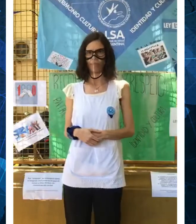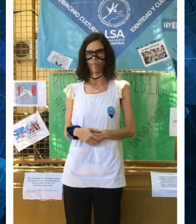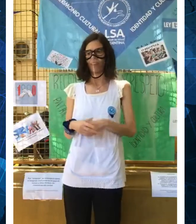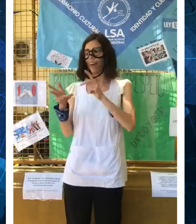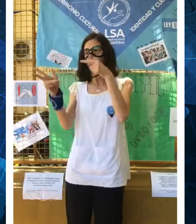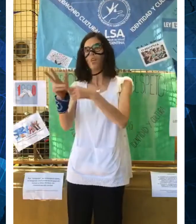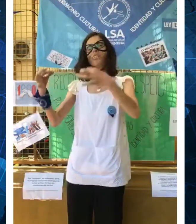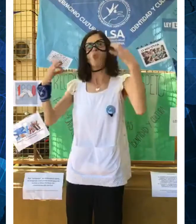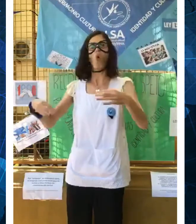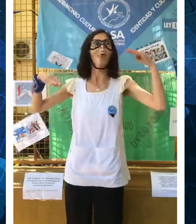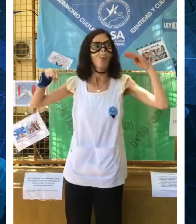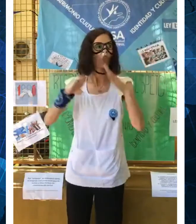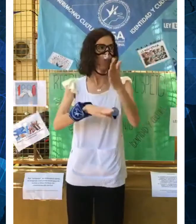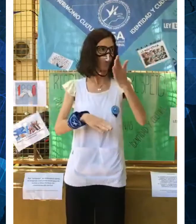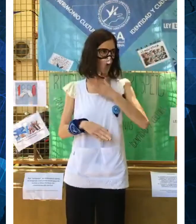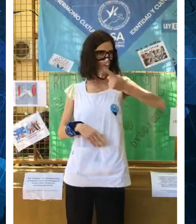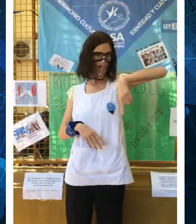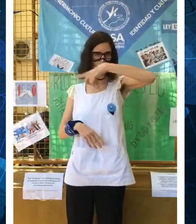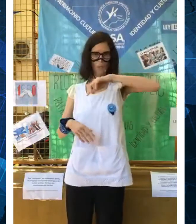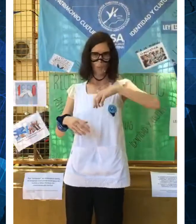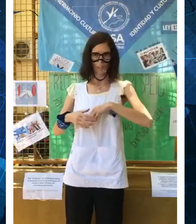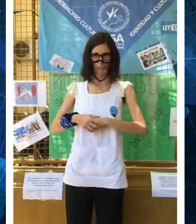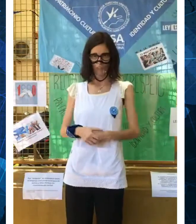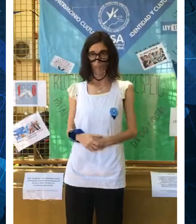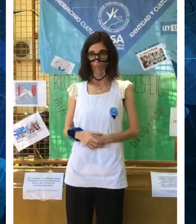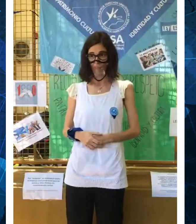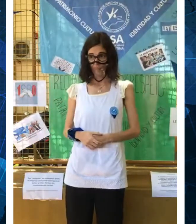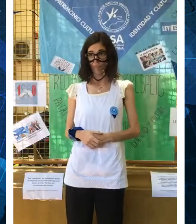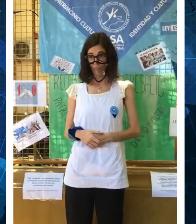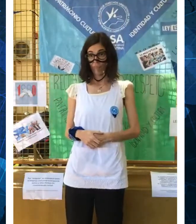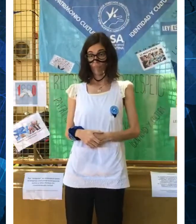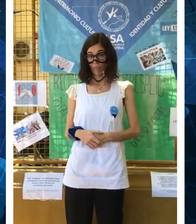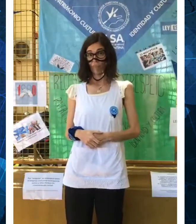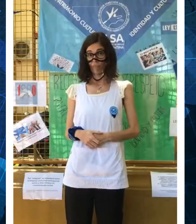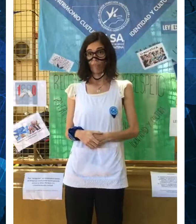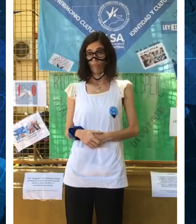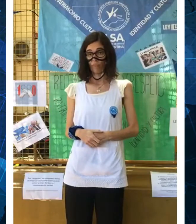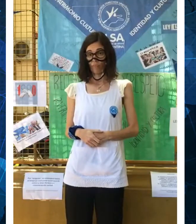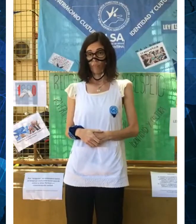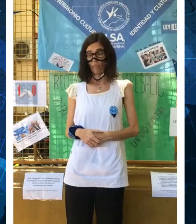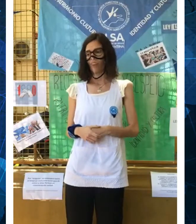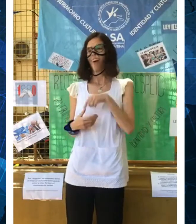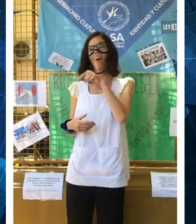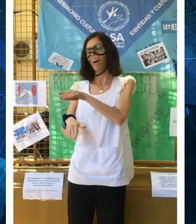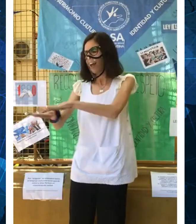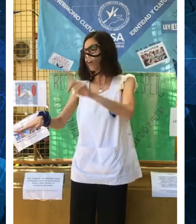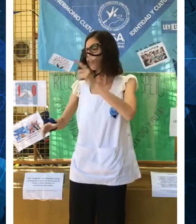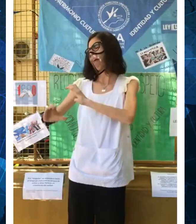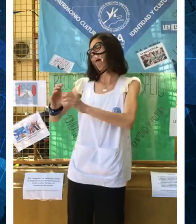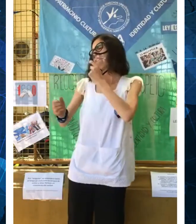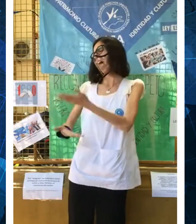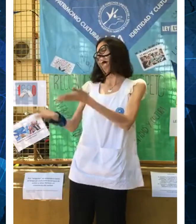la educación de los niños sordos, y esto no puede ser. La lengua de señas es un idioma, es nuestro idioma.